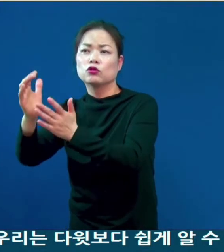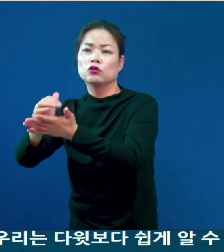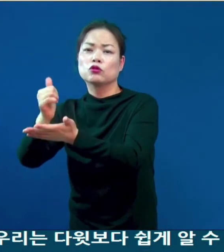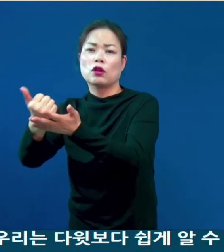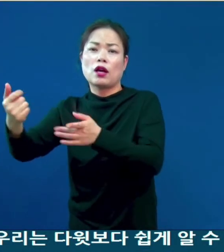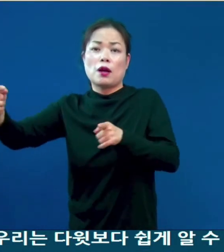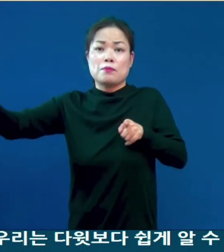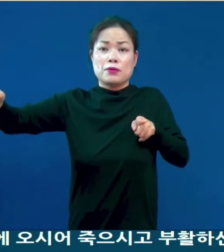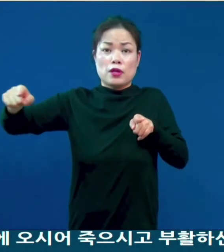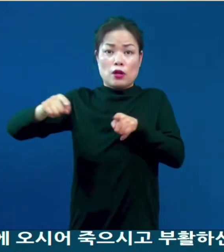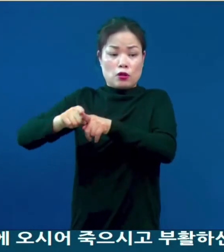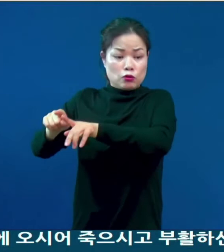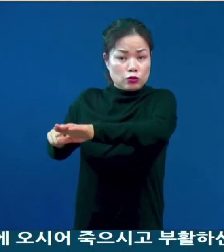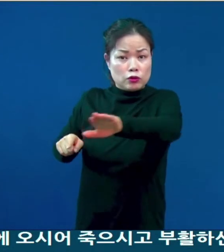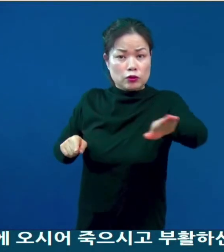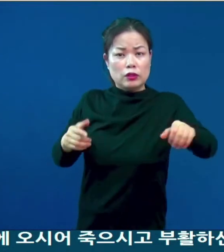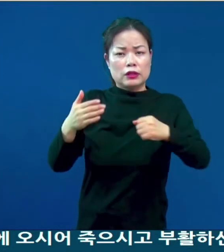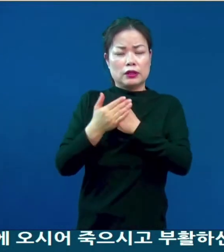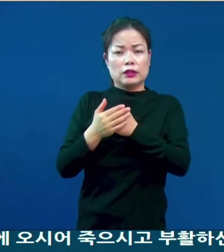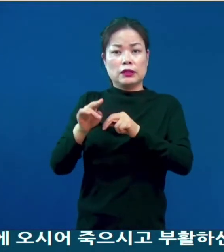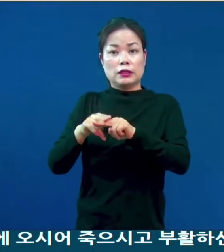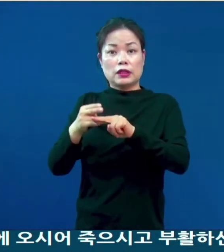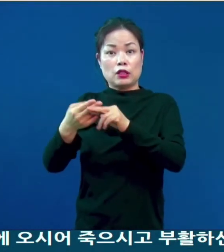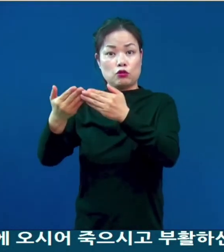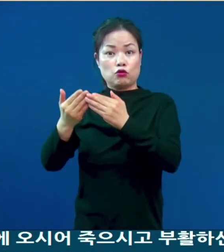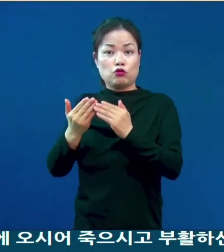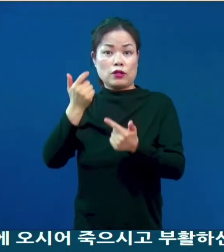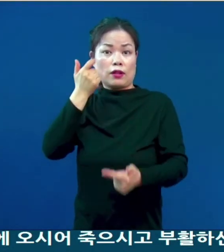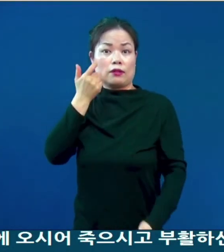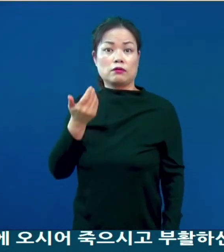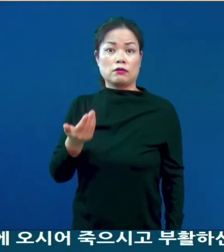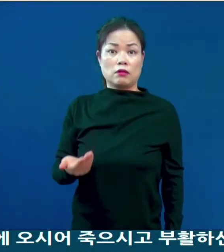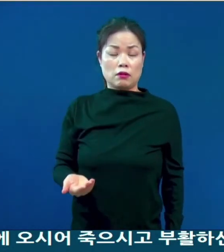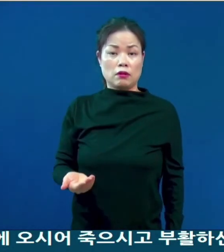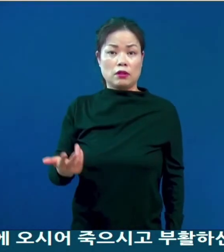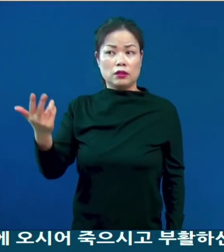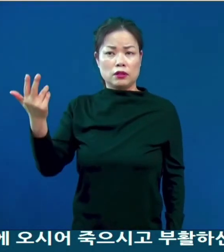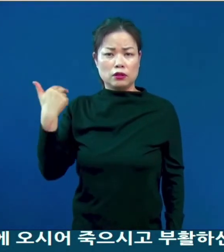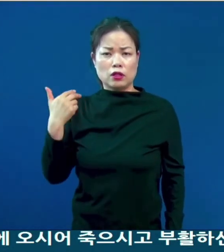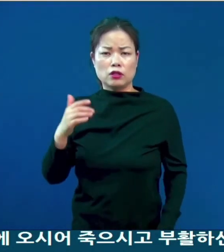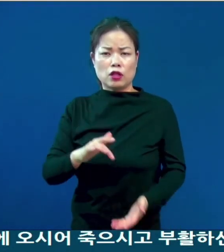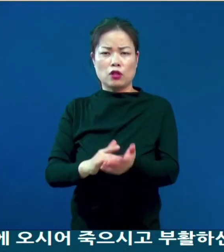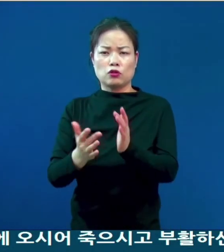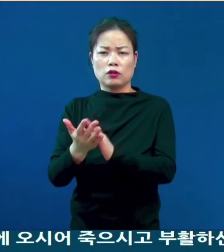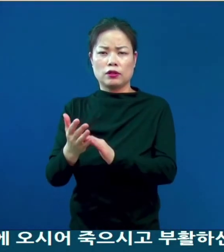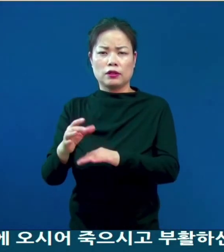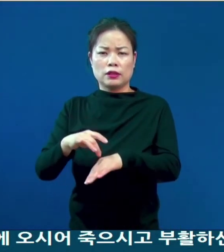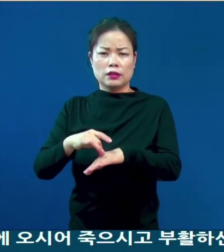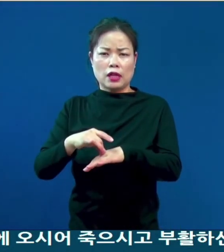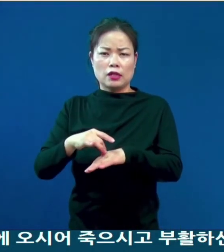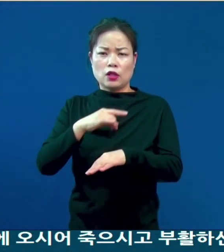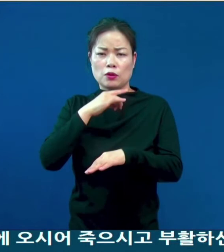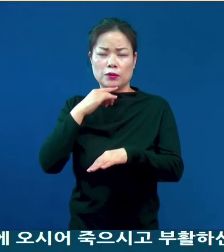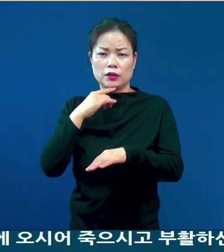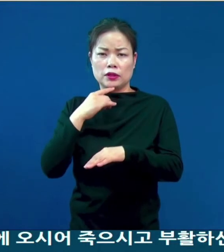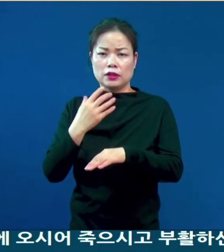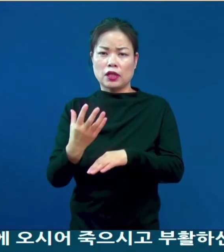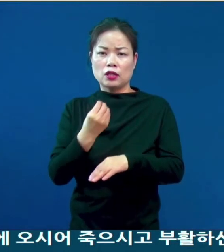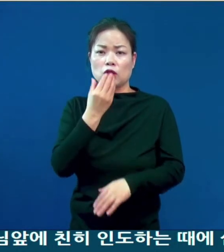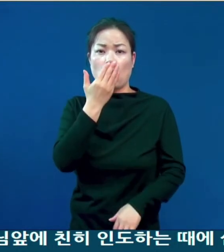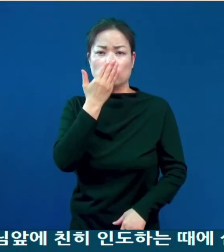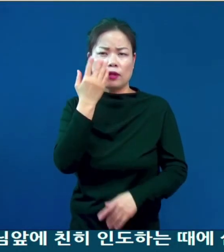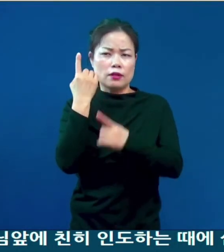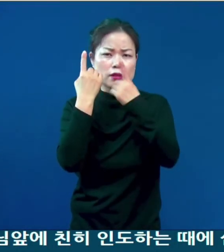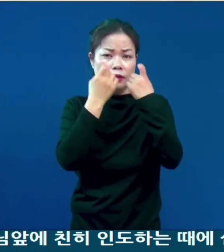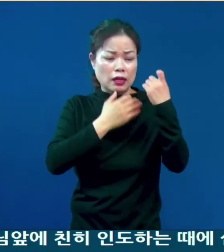함께 모든 것을 우리에게 은사로 주시지 아니하겠느냐. 지난주에 우리가 예수님의 살과 피를 기념하는 성찬을 기념하면서